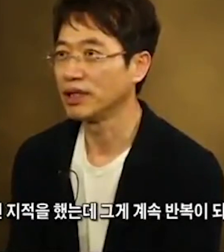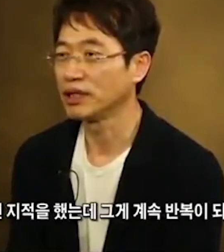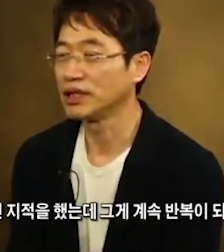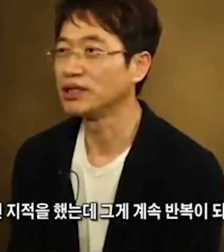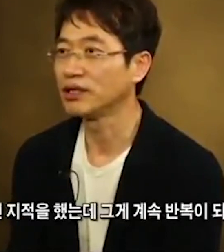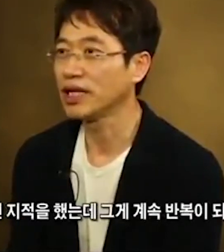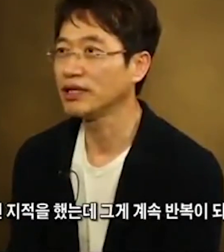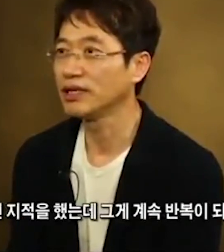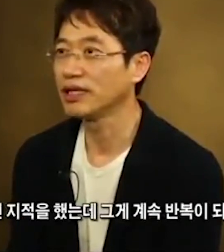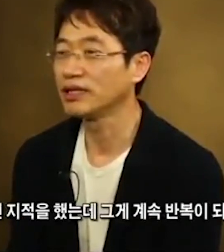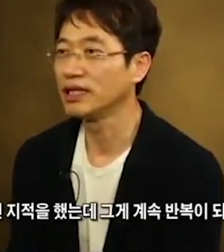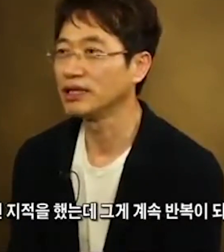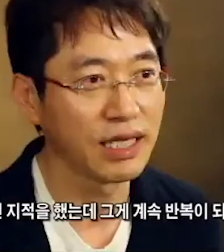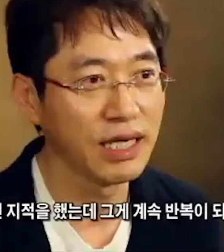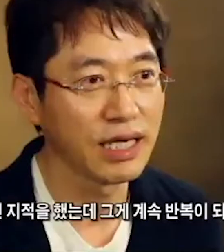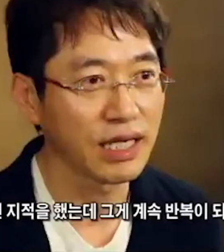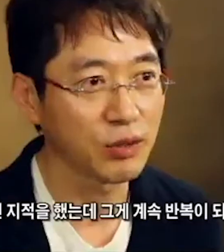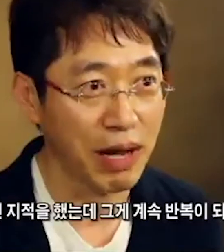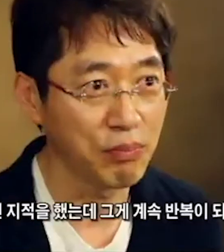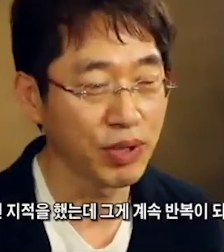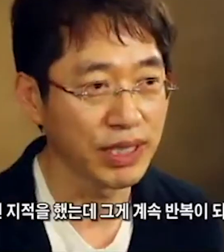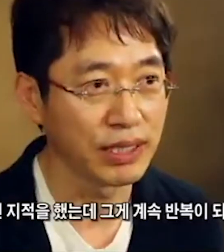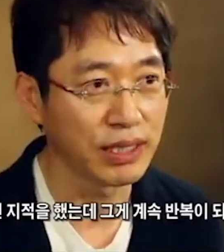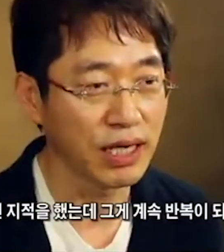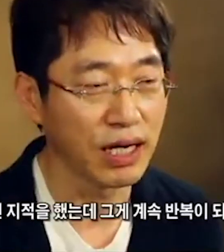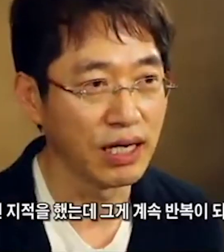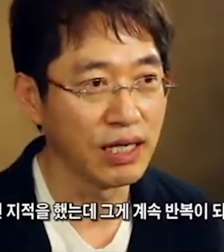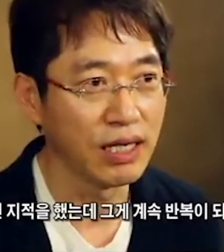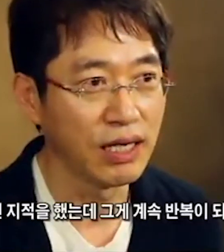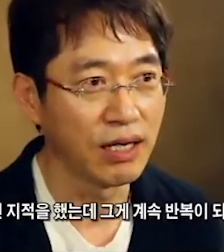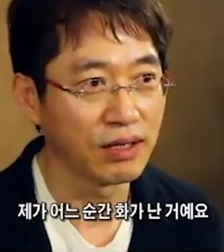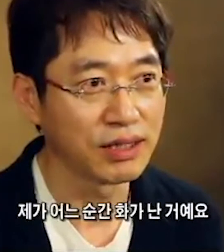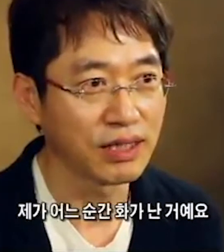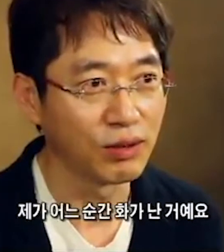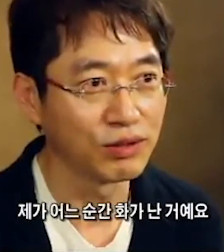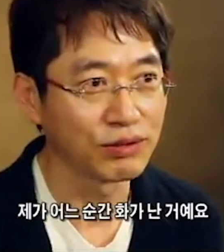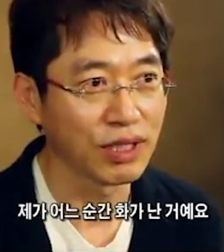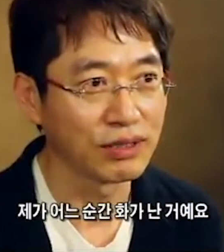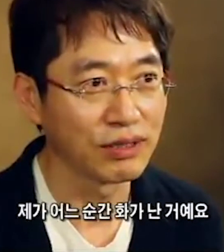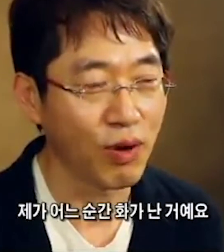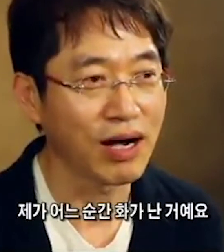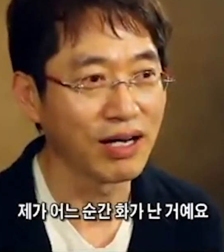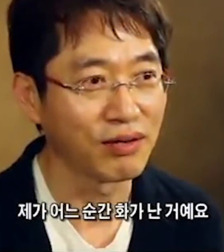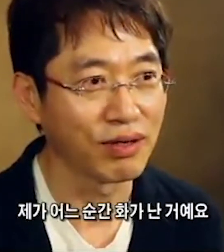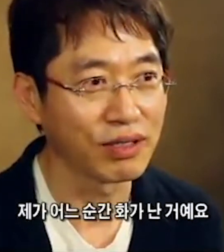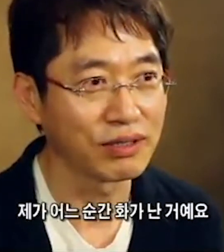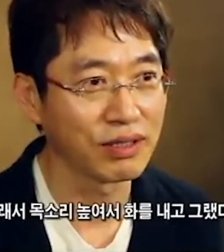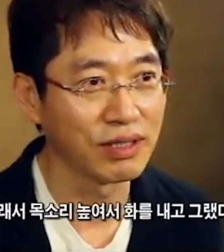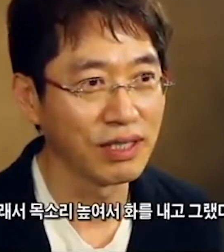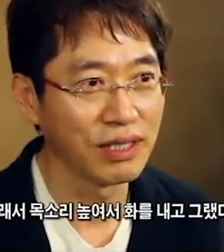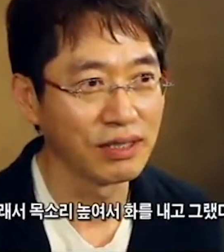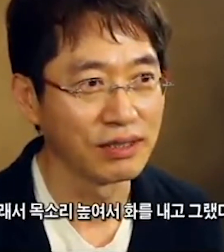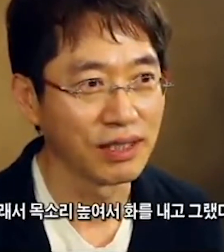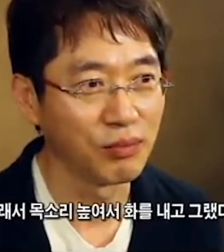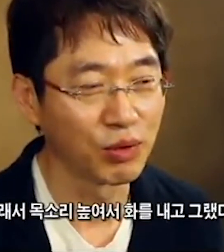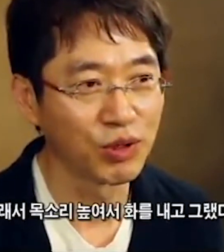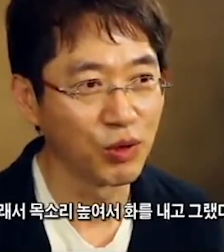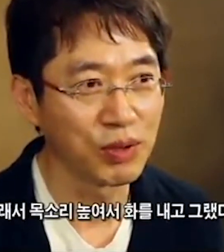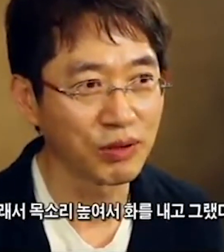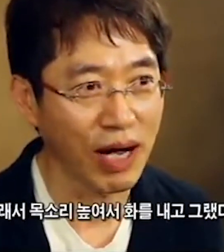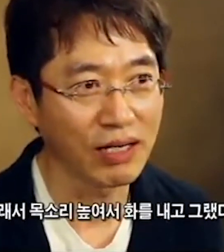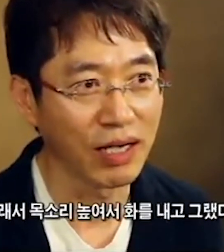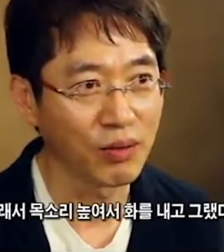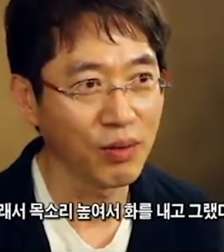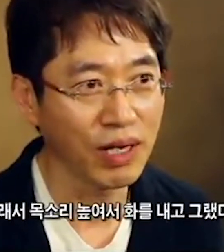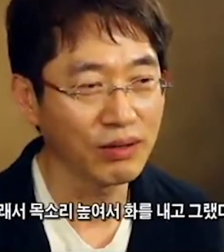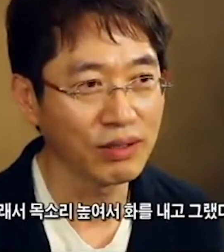번 그거 지적을 했는데 그게 이제 계속 반복이 되니까 제가 어느 순간 화가 난 거예요. 그래서 이제 목소리